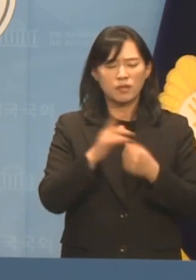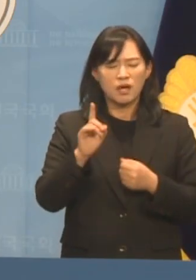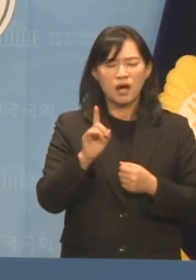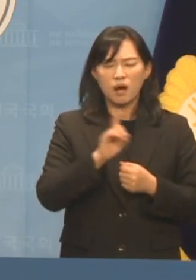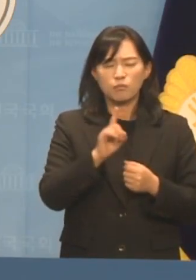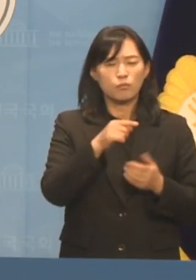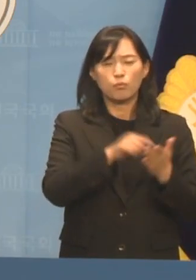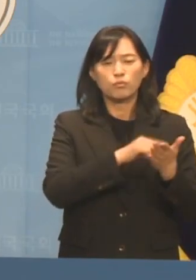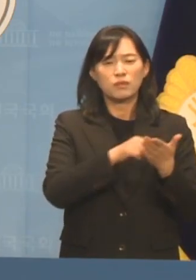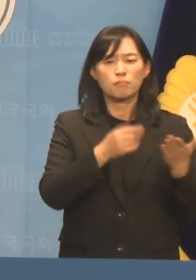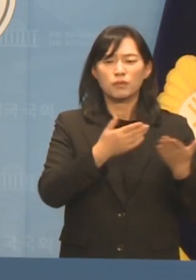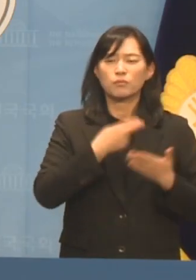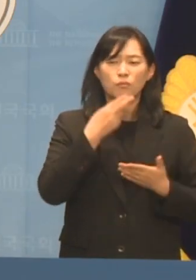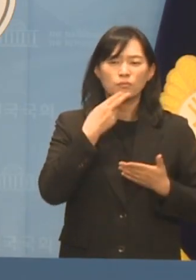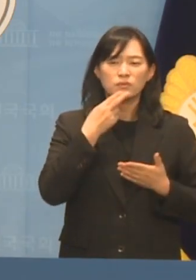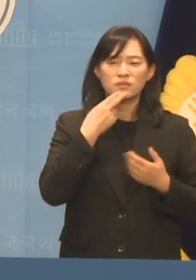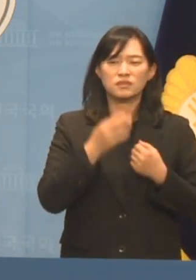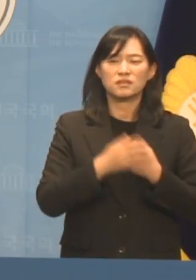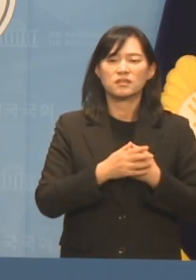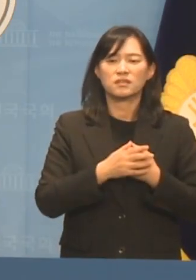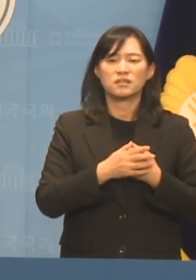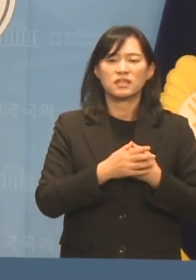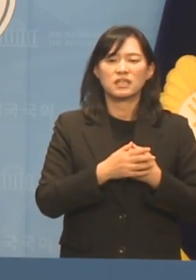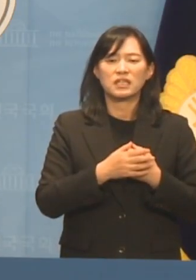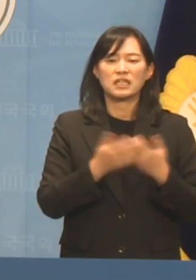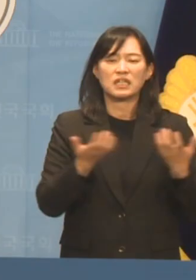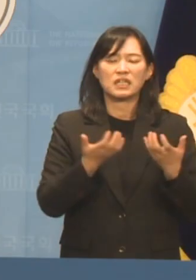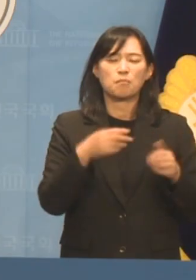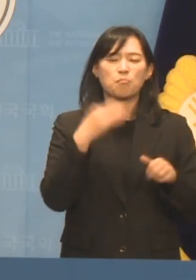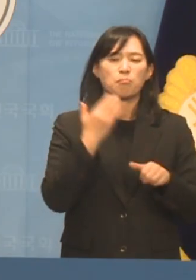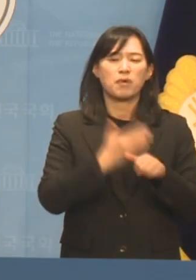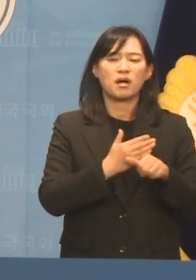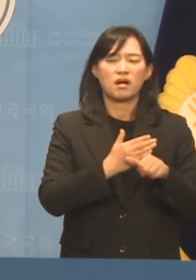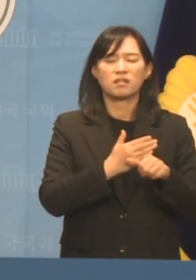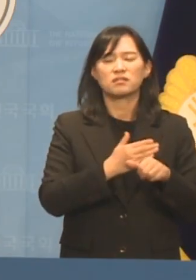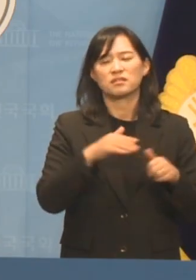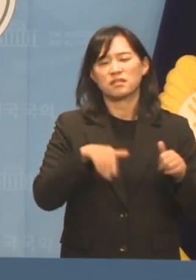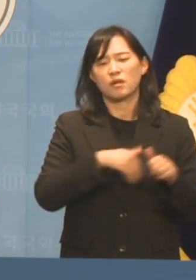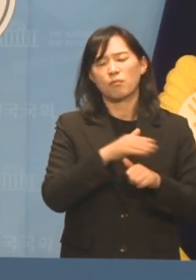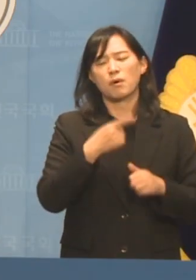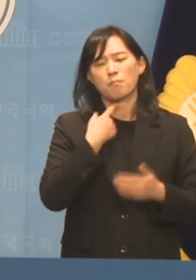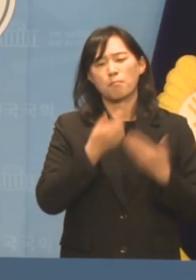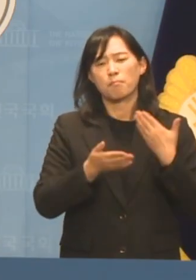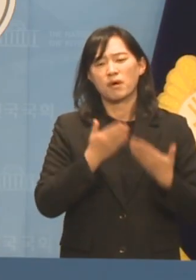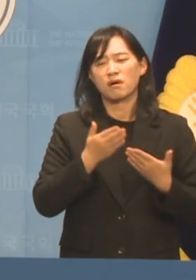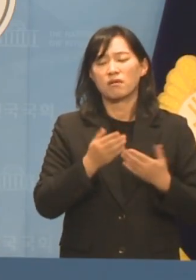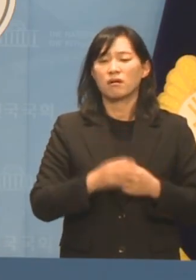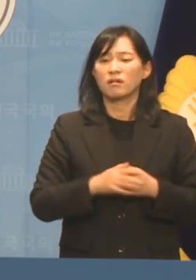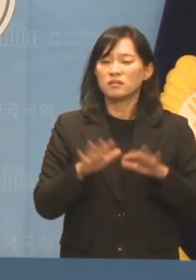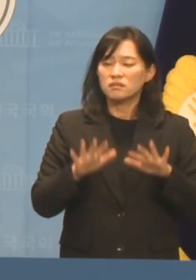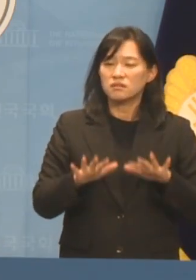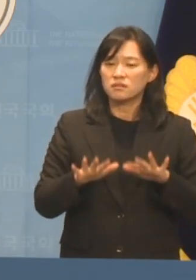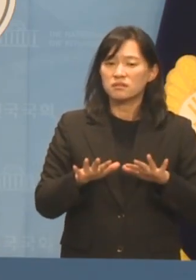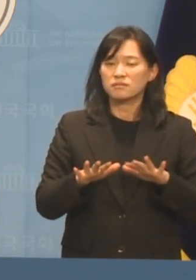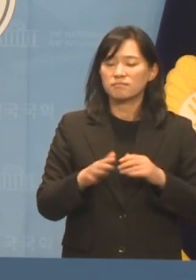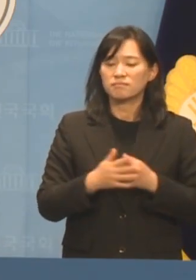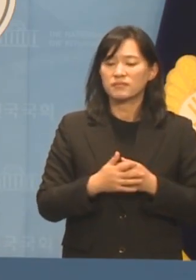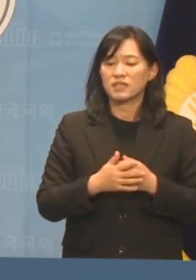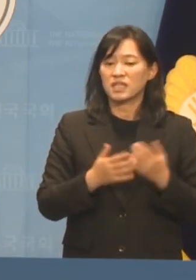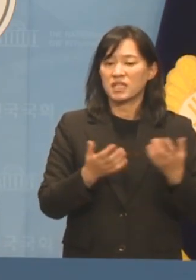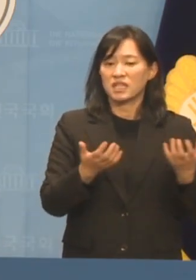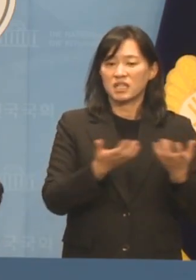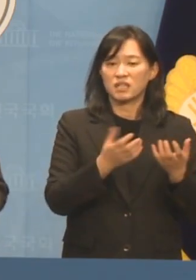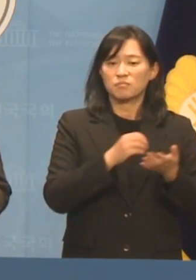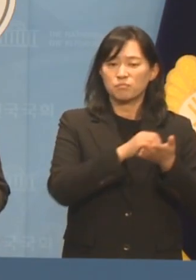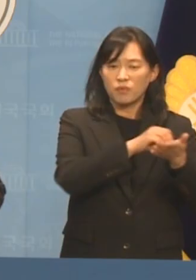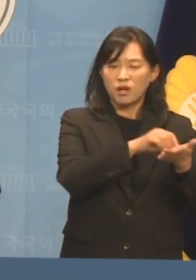없이 순식간에 길거리로 쫓겨나는 이러한 일들을 겪었는데, 지금 입점해 있는 모든